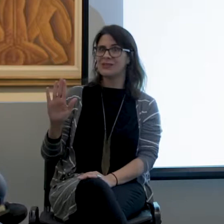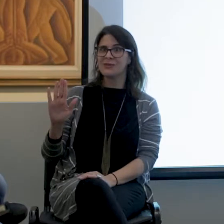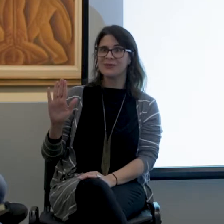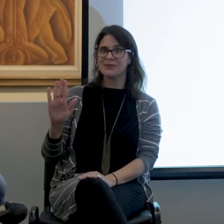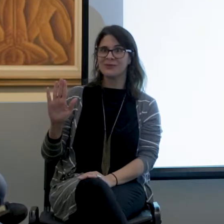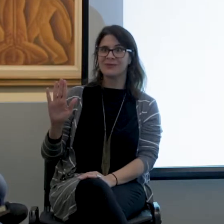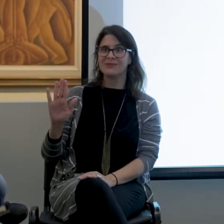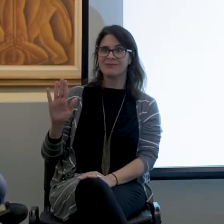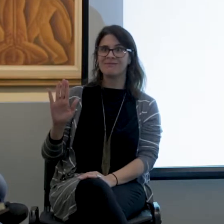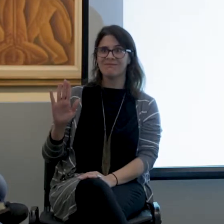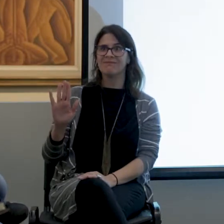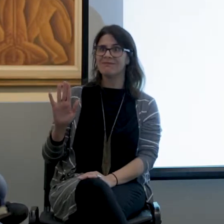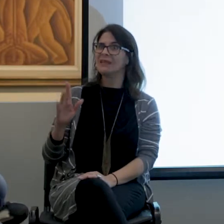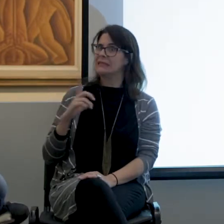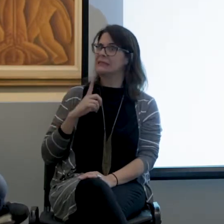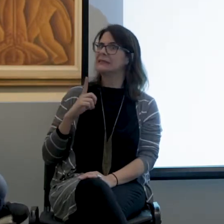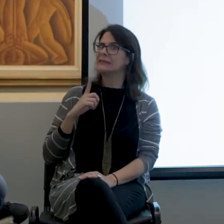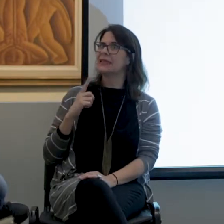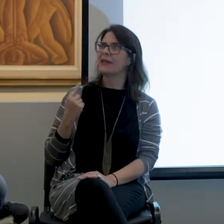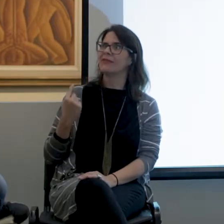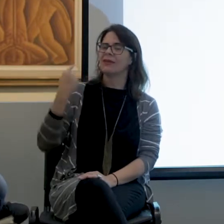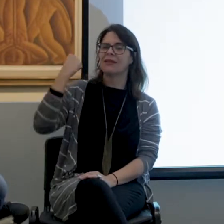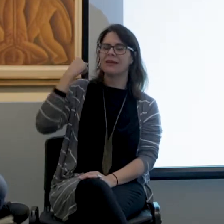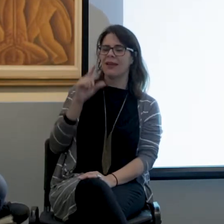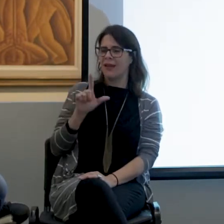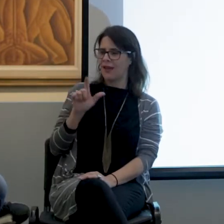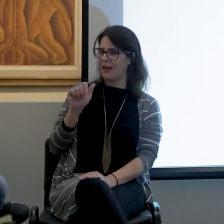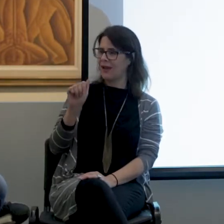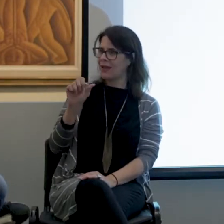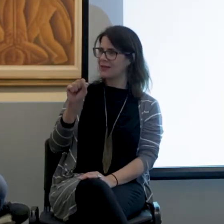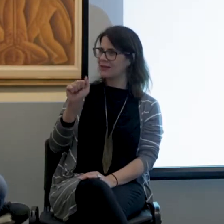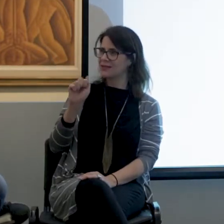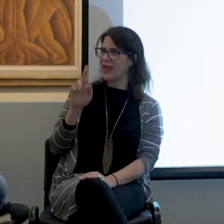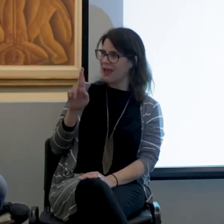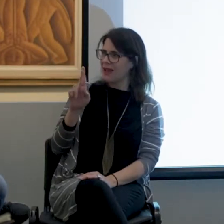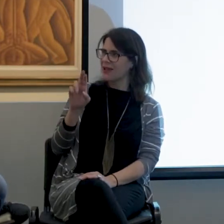ali, ó, que sofreu isso na carne.